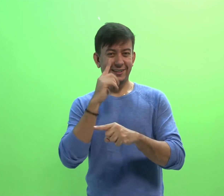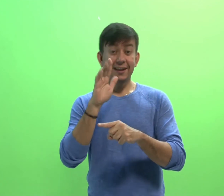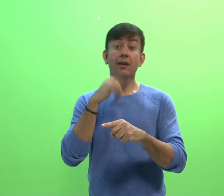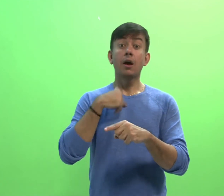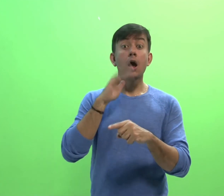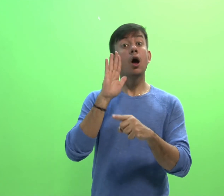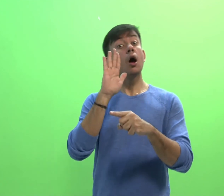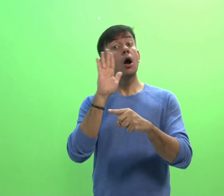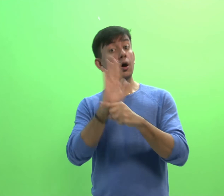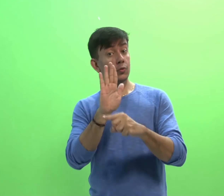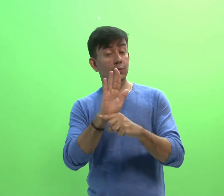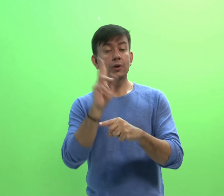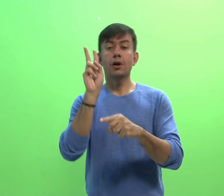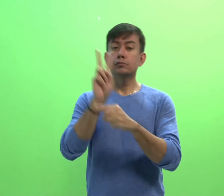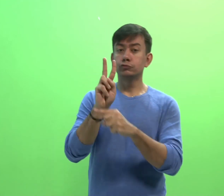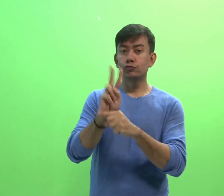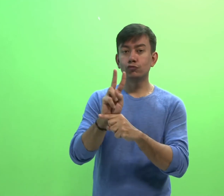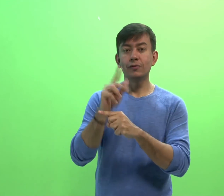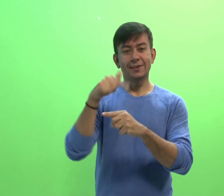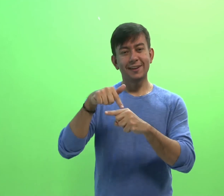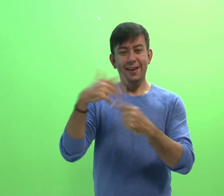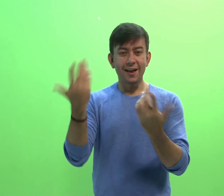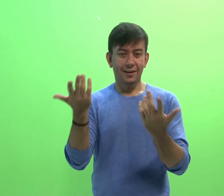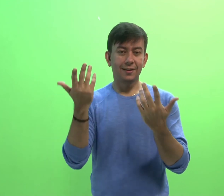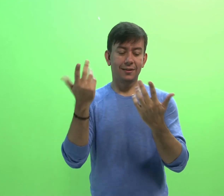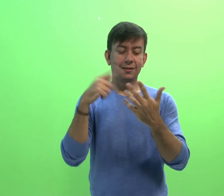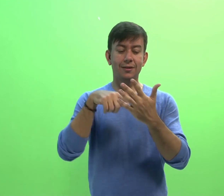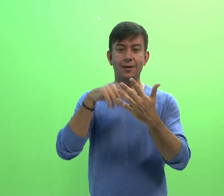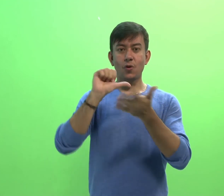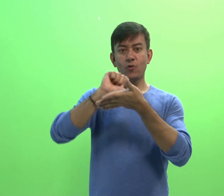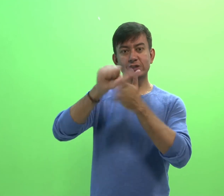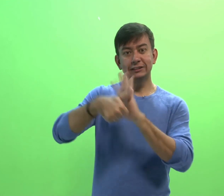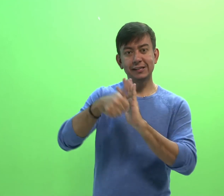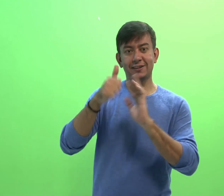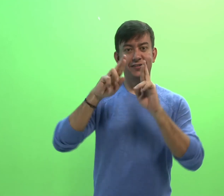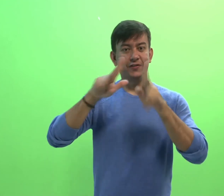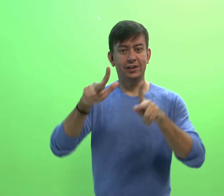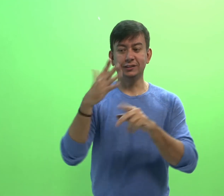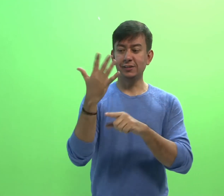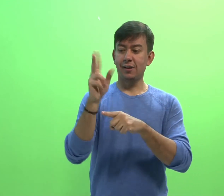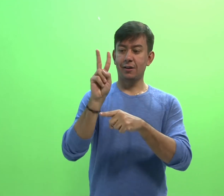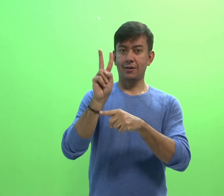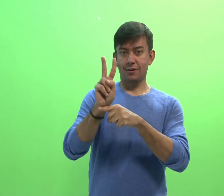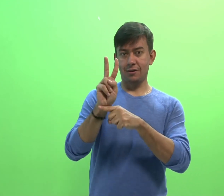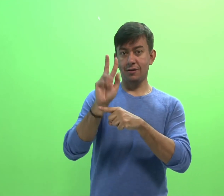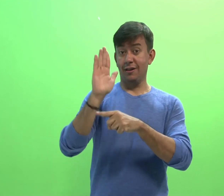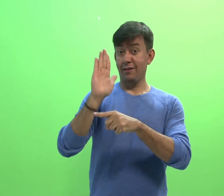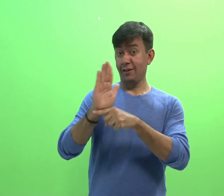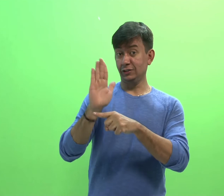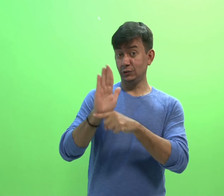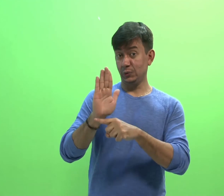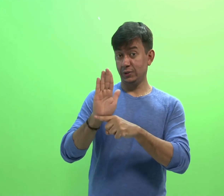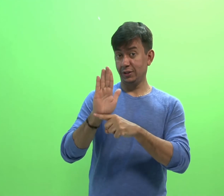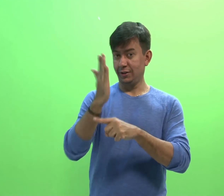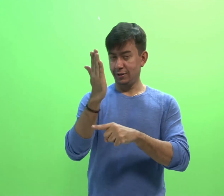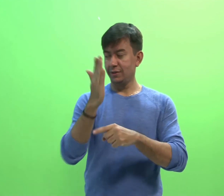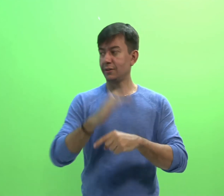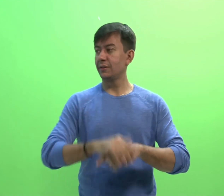Eu ajudo, eu cuido. Então, o que vai diferir vai ser a configuração de mão. Uma vai ser em B e a outra